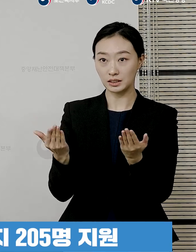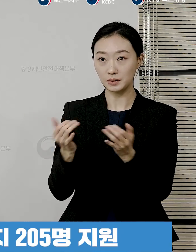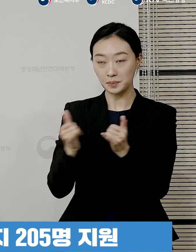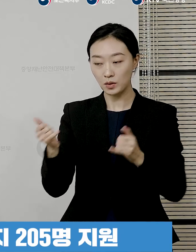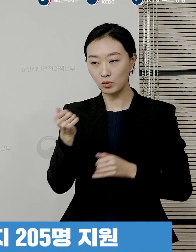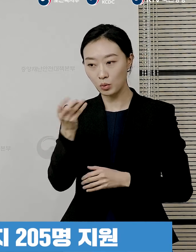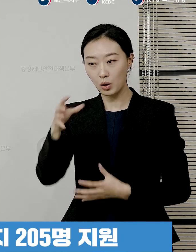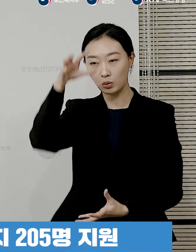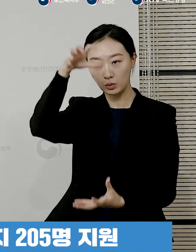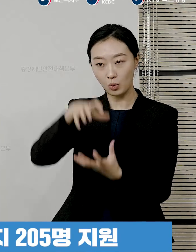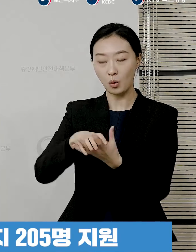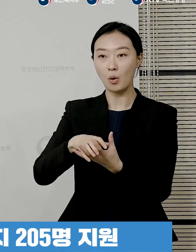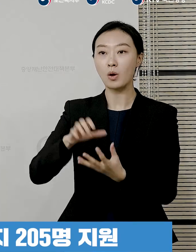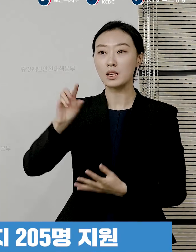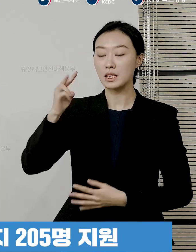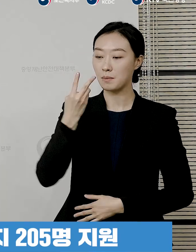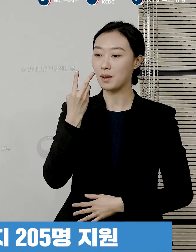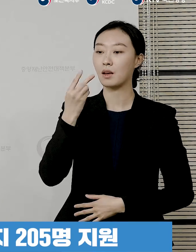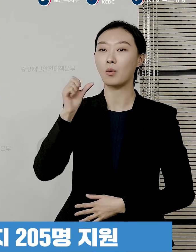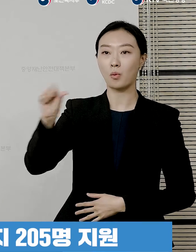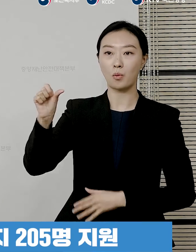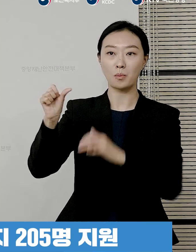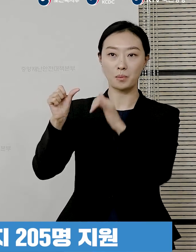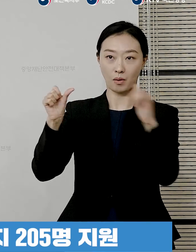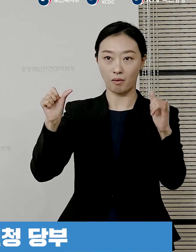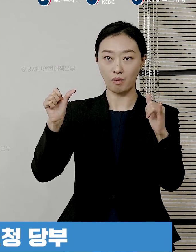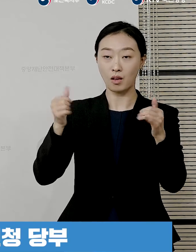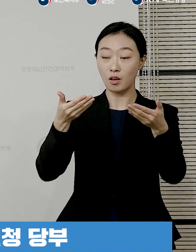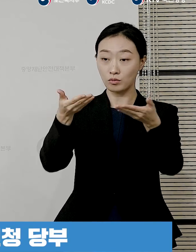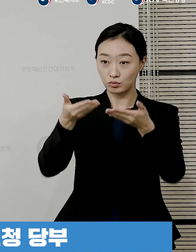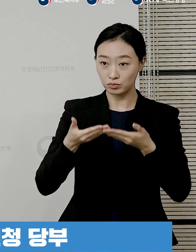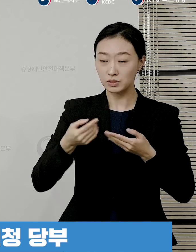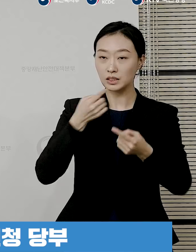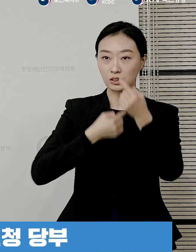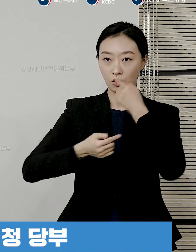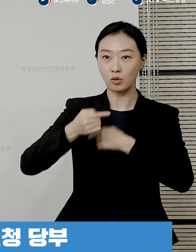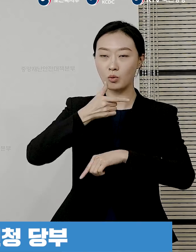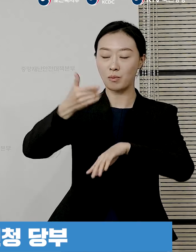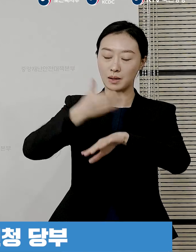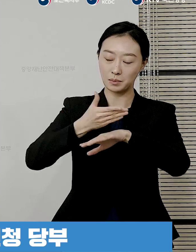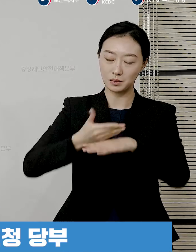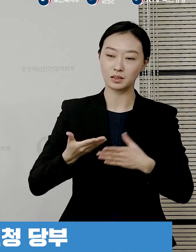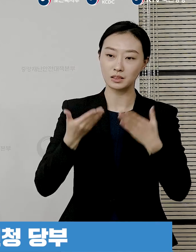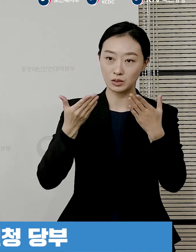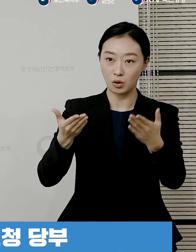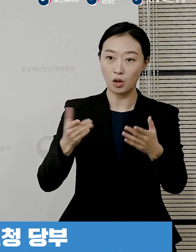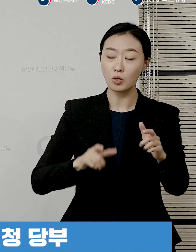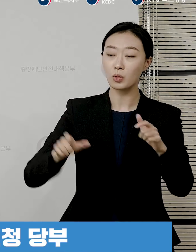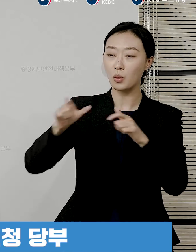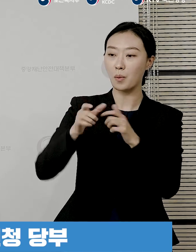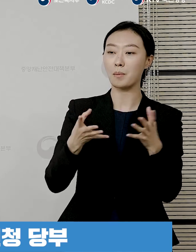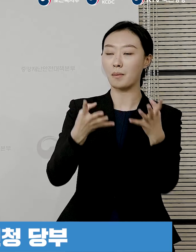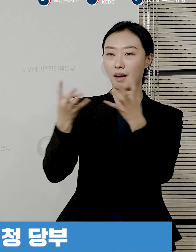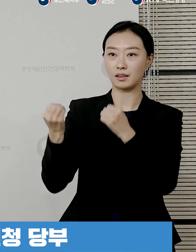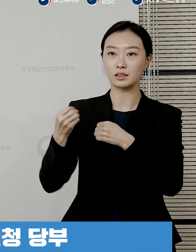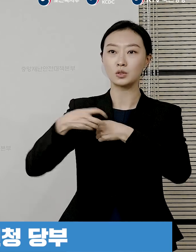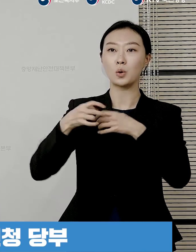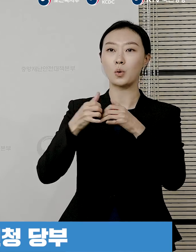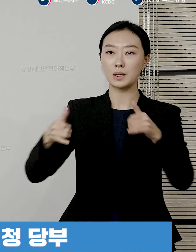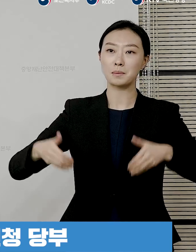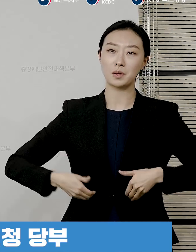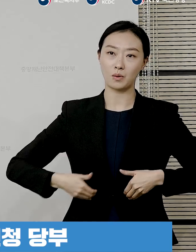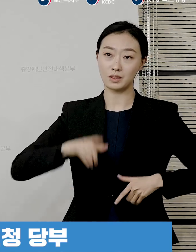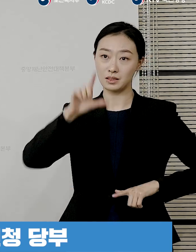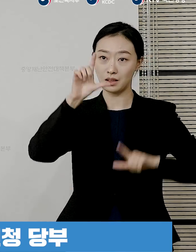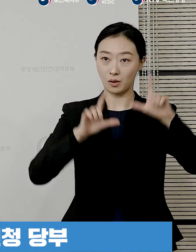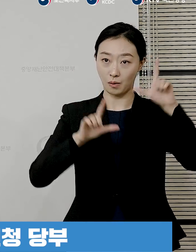등 총 205명입니다. 이분들에게 다시 한번 감사드리며 아직도 더 많은 의료인들이